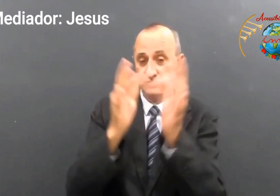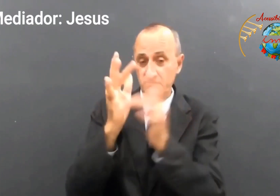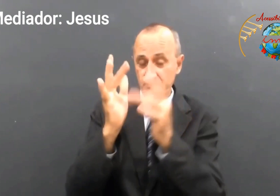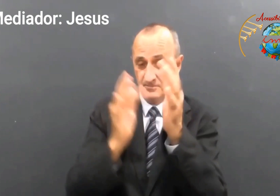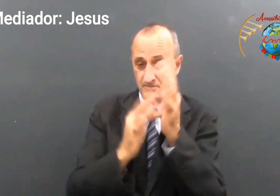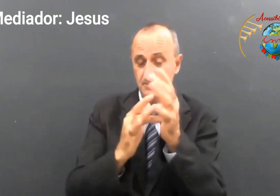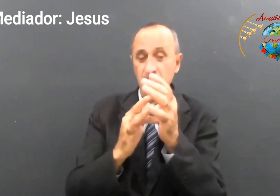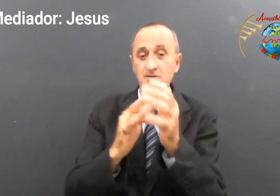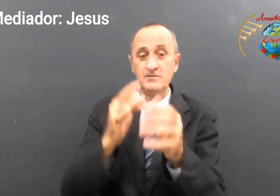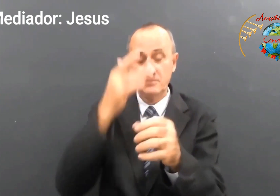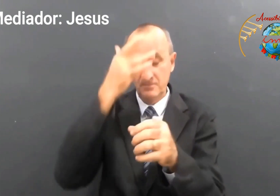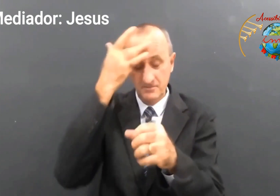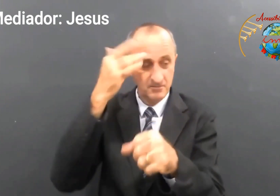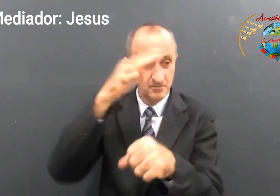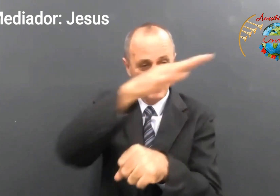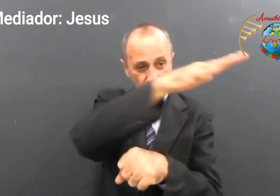Entre Deus e os homens.